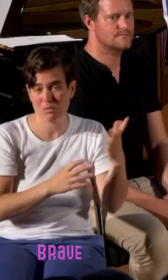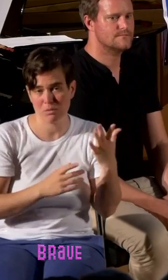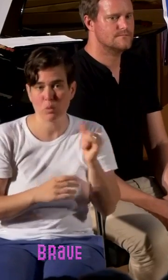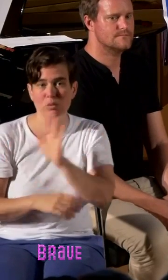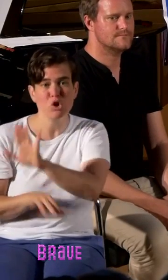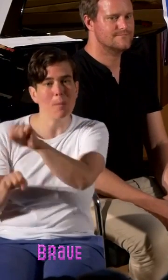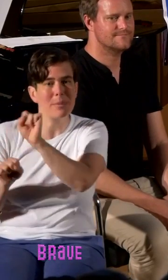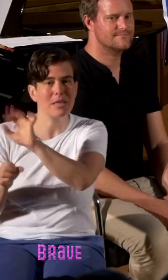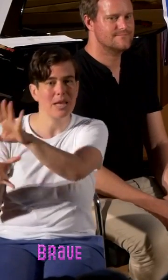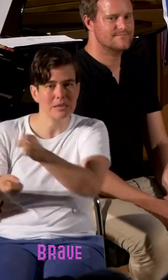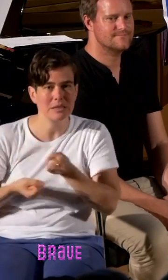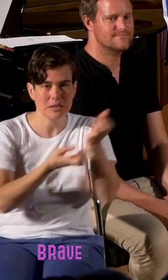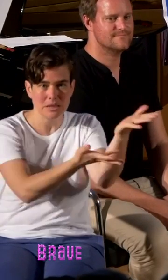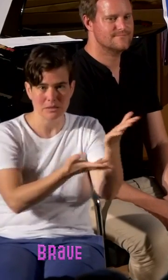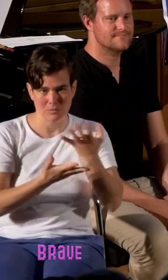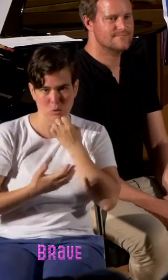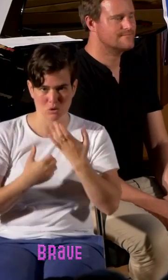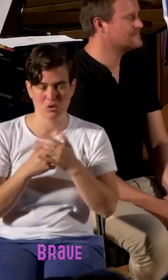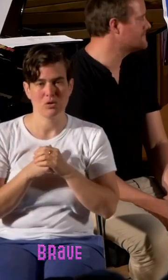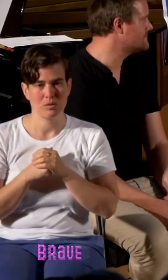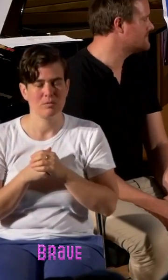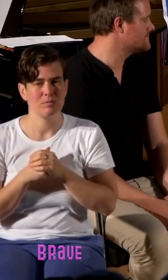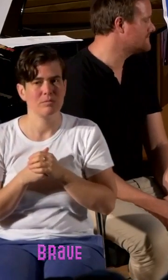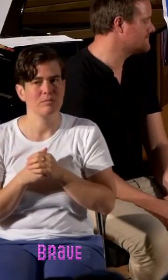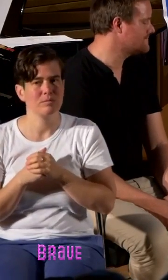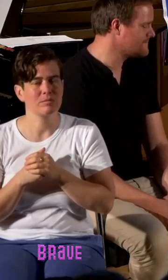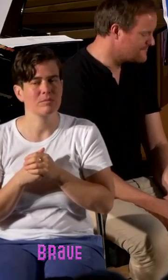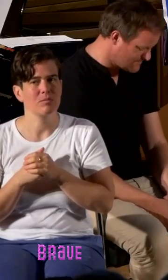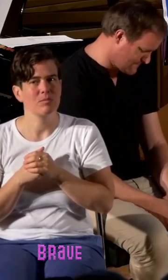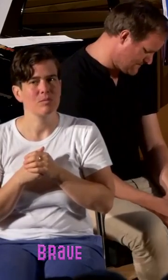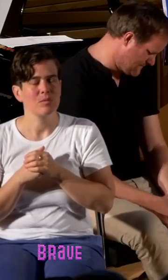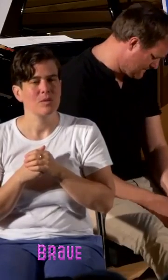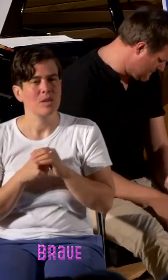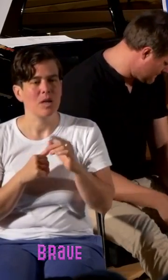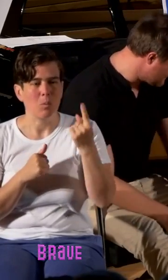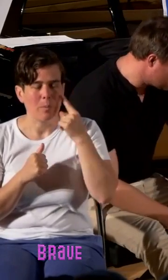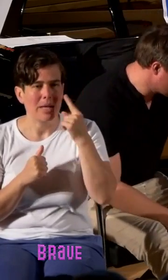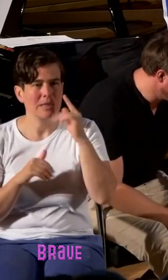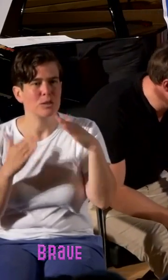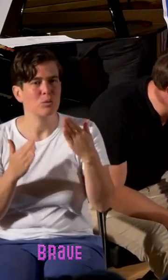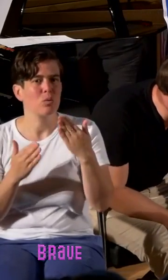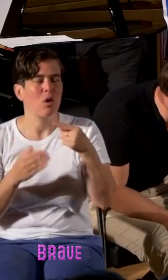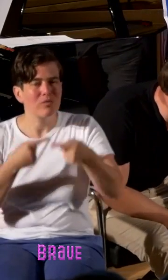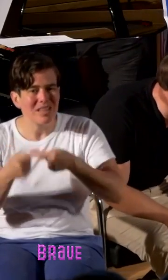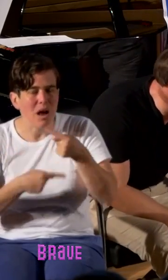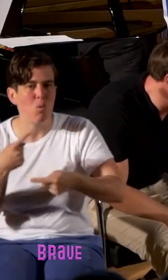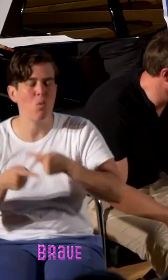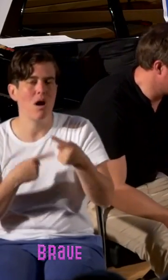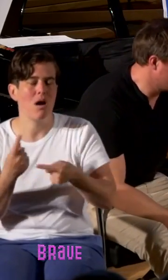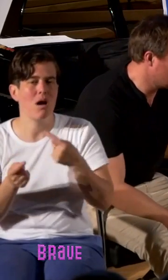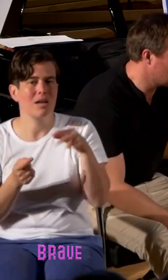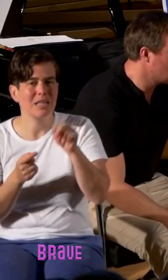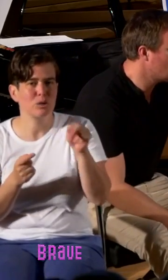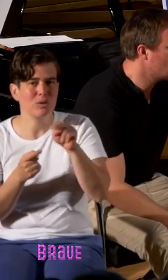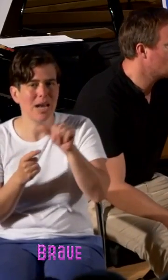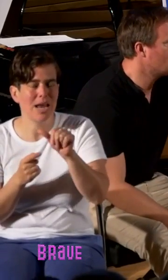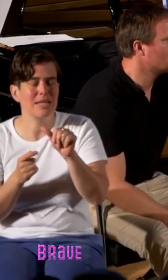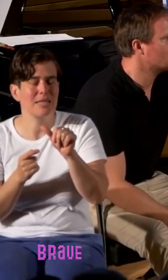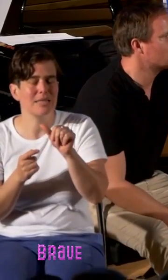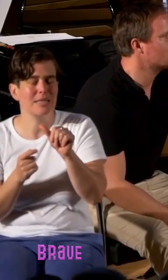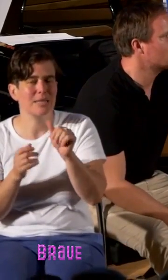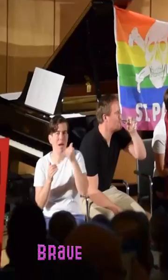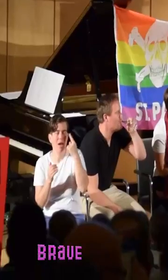wird. Aber eben im Moment würde uns eben ein dauerhaftes Begleitgremium einfach wieder sehr